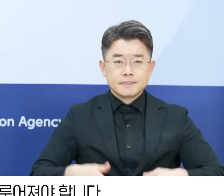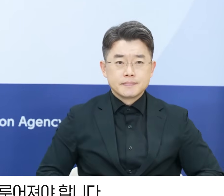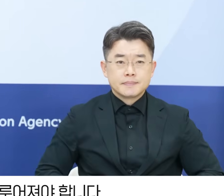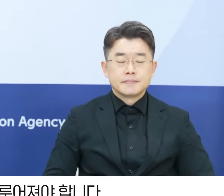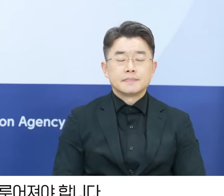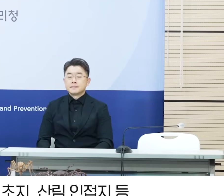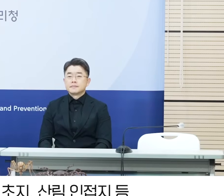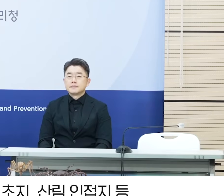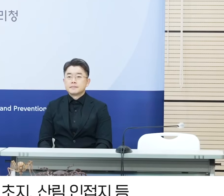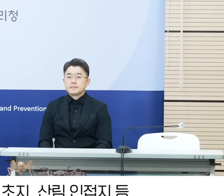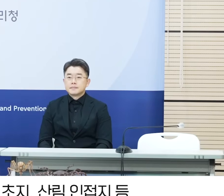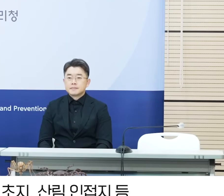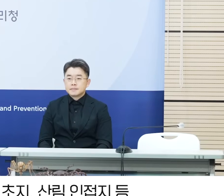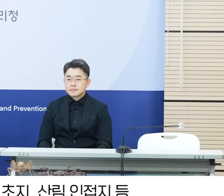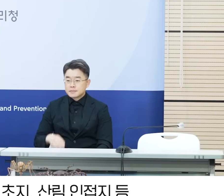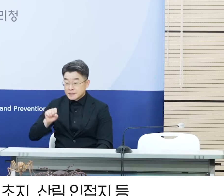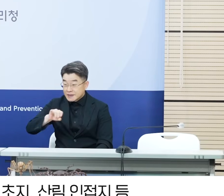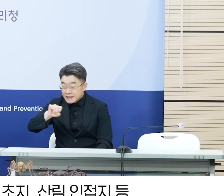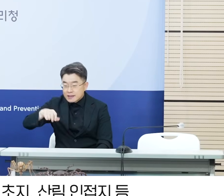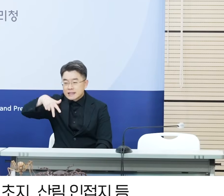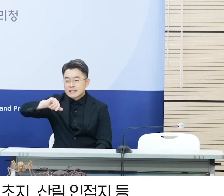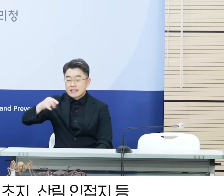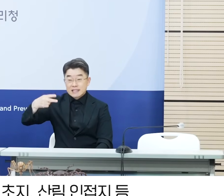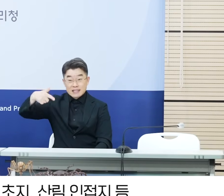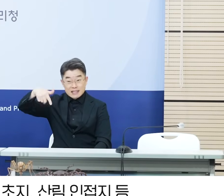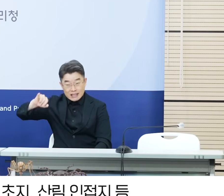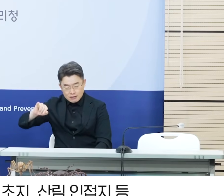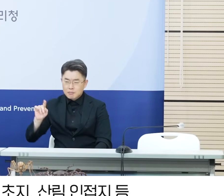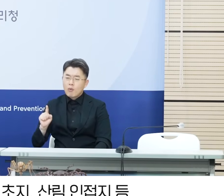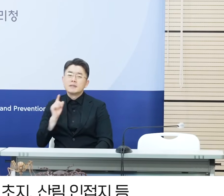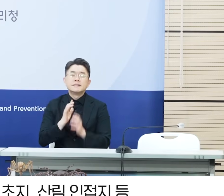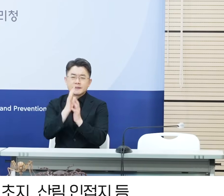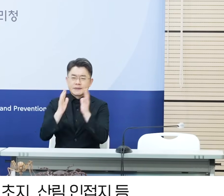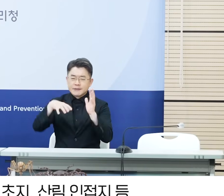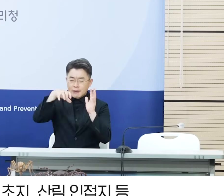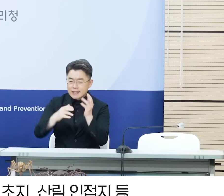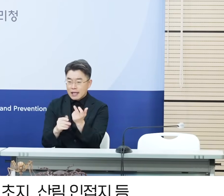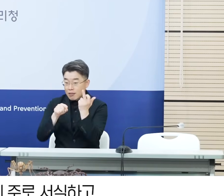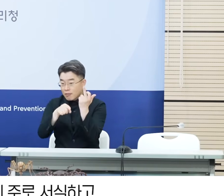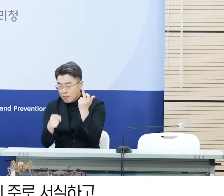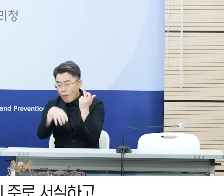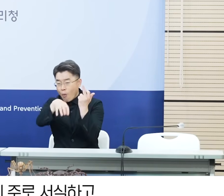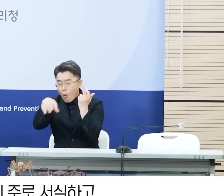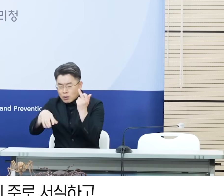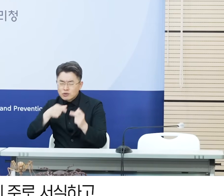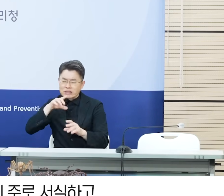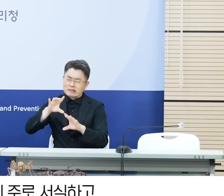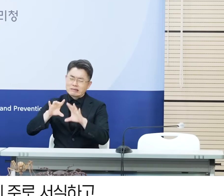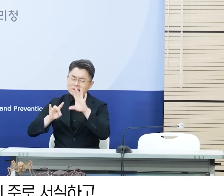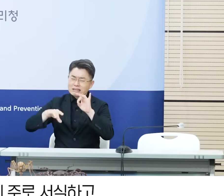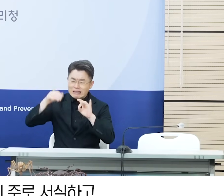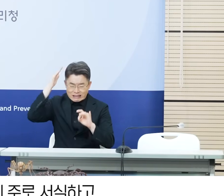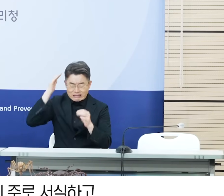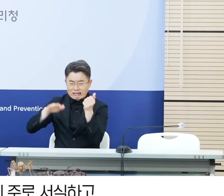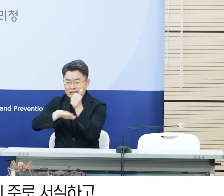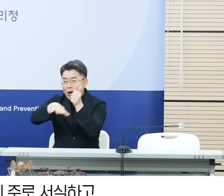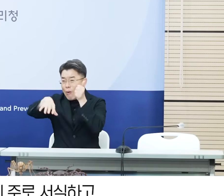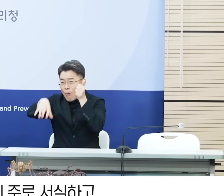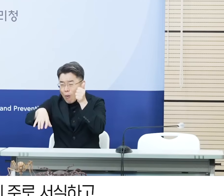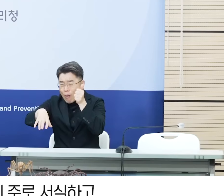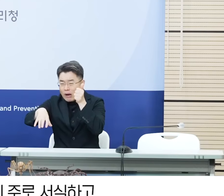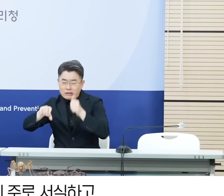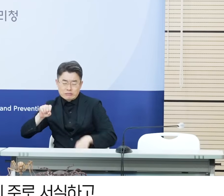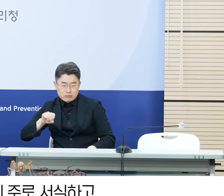합니다. 진드기는 풀숲이나 야외 초지, 산림 인접지 등 습하고 그늘진 곳에